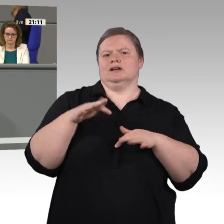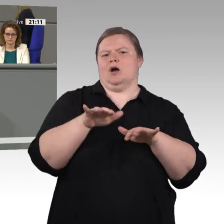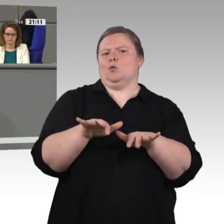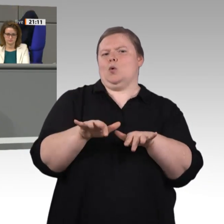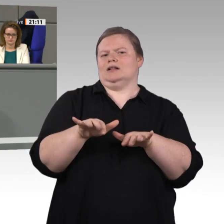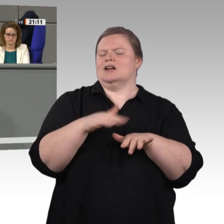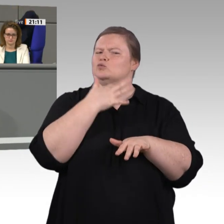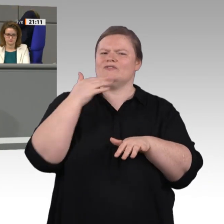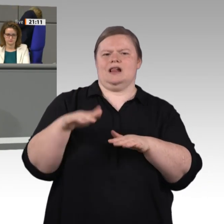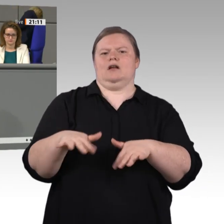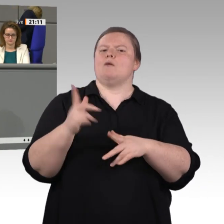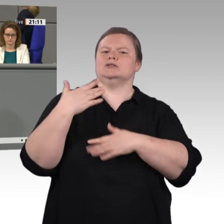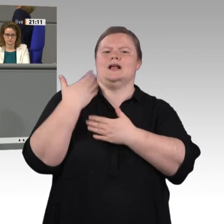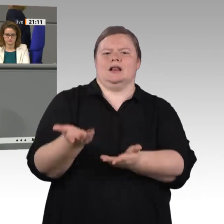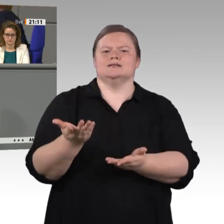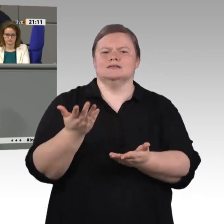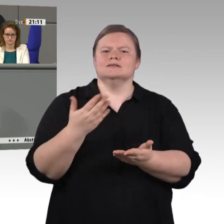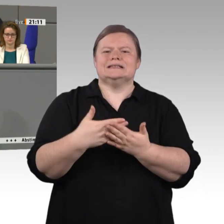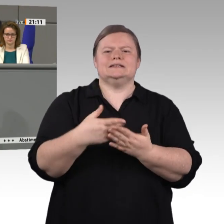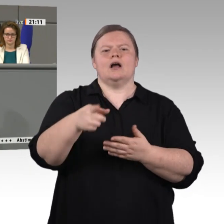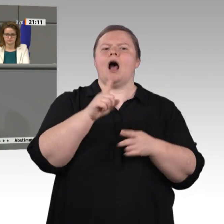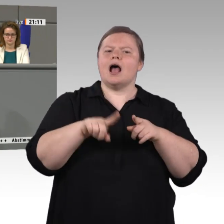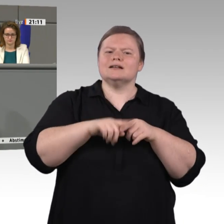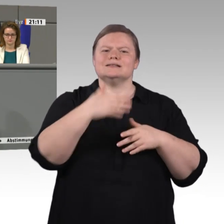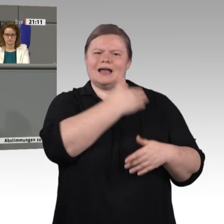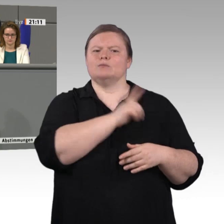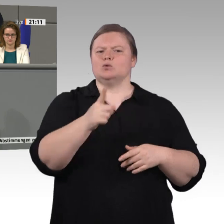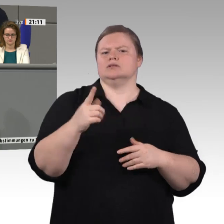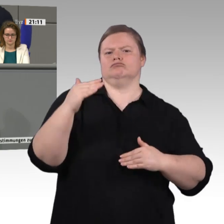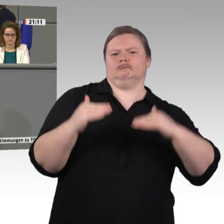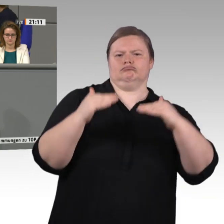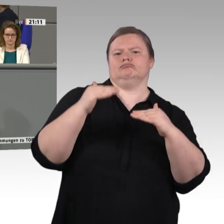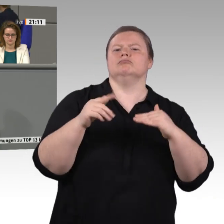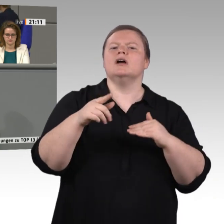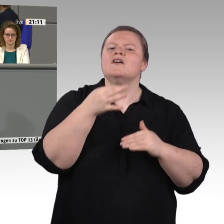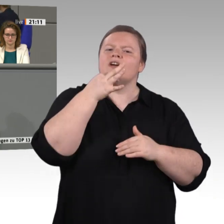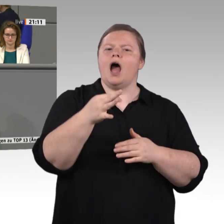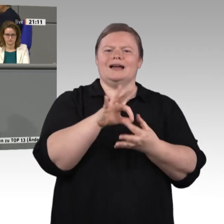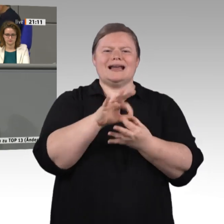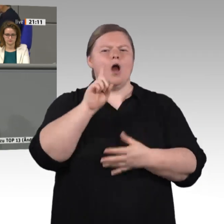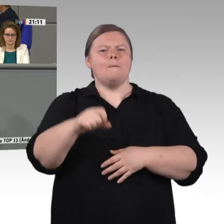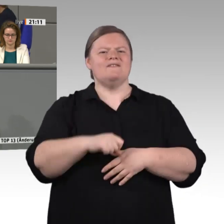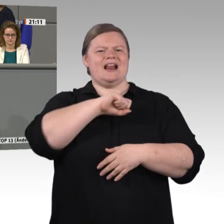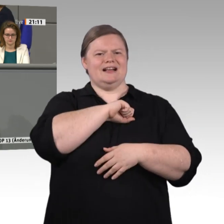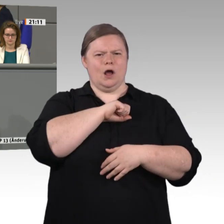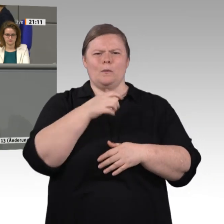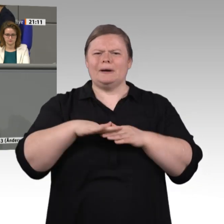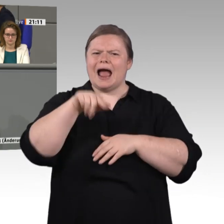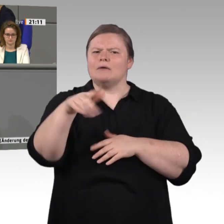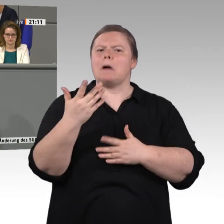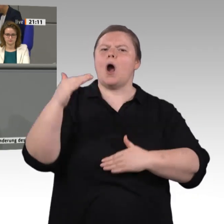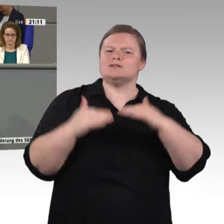Im Gegenzug fehlt eigentlich an materiellen Verbesserungen in diesem Gesetz alles. Da ist gar nicht viel drin.